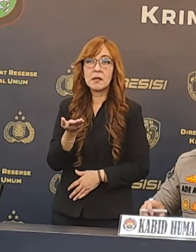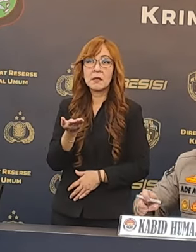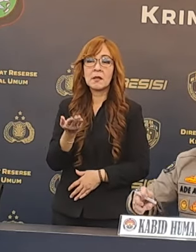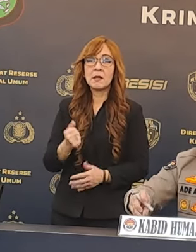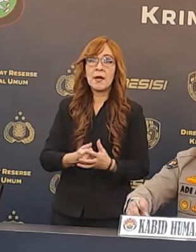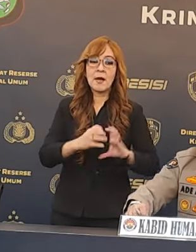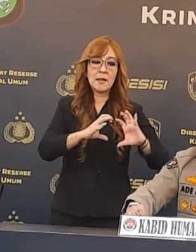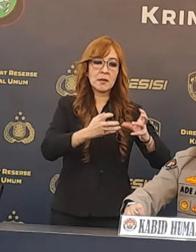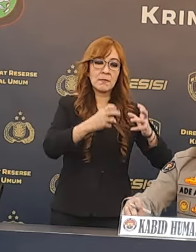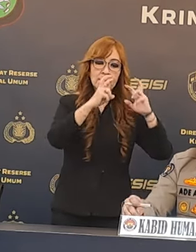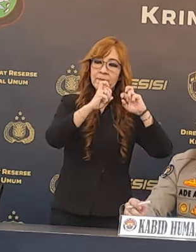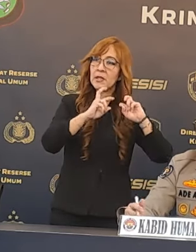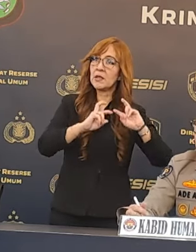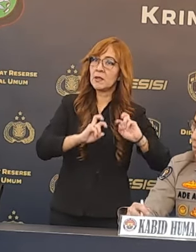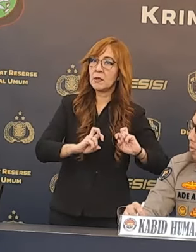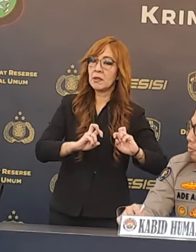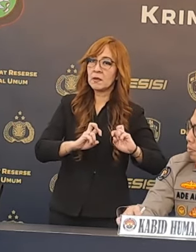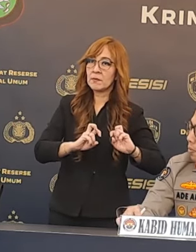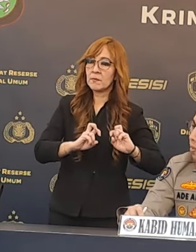tim penyidik